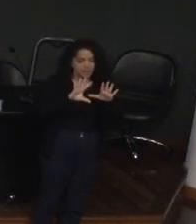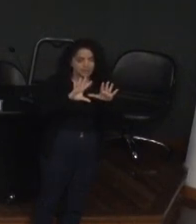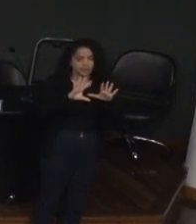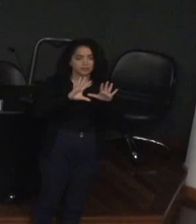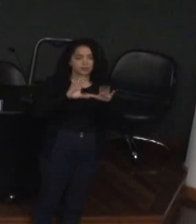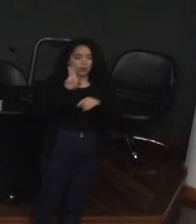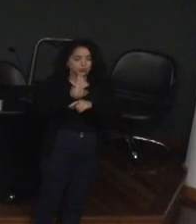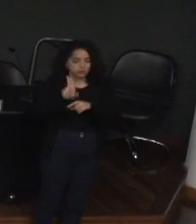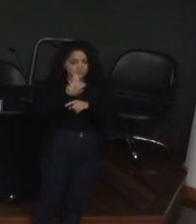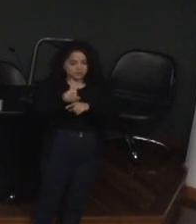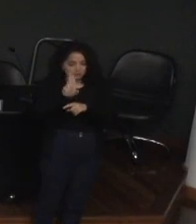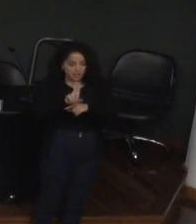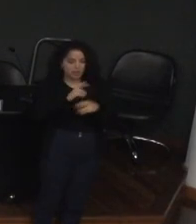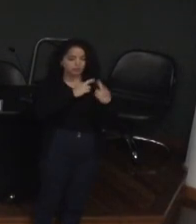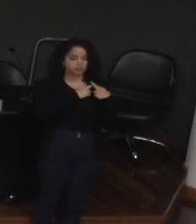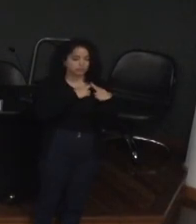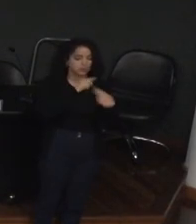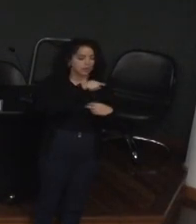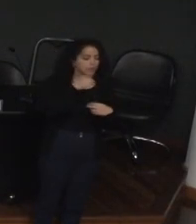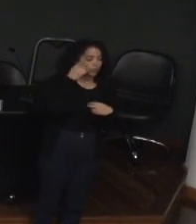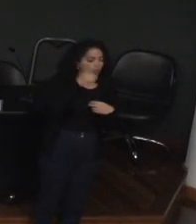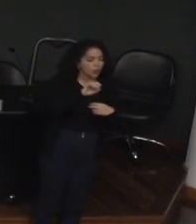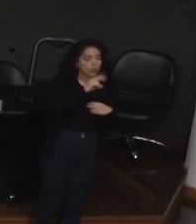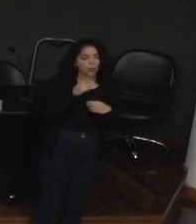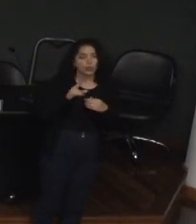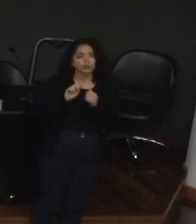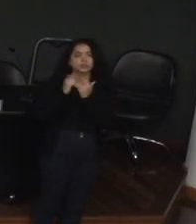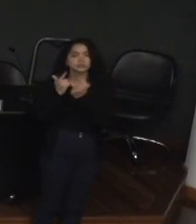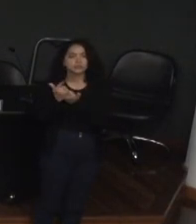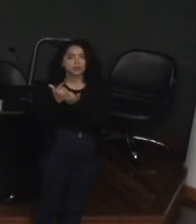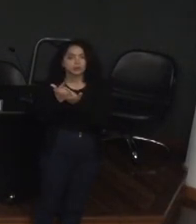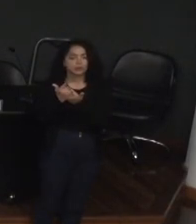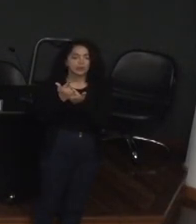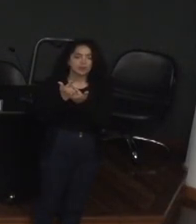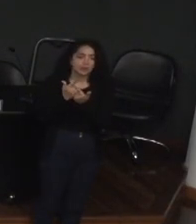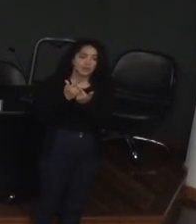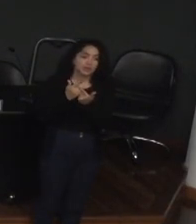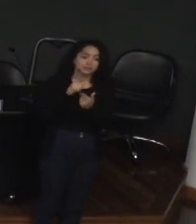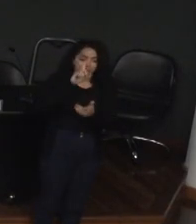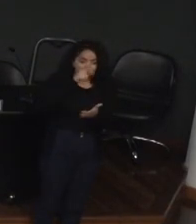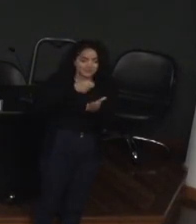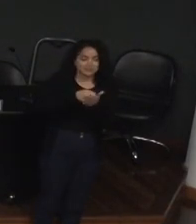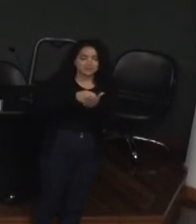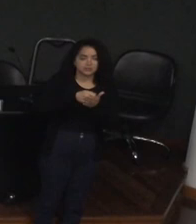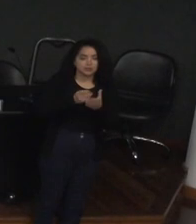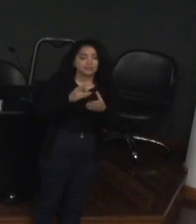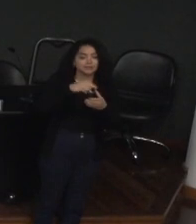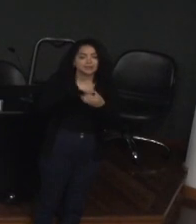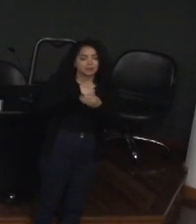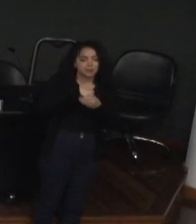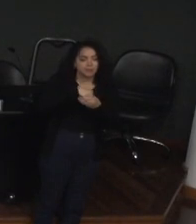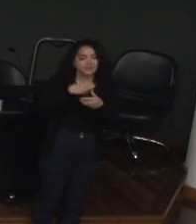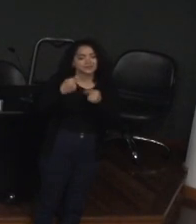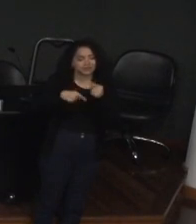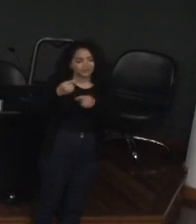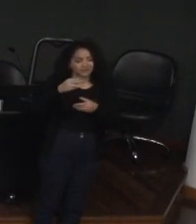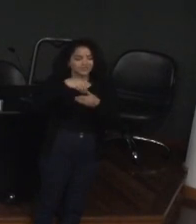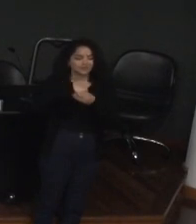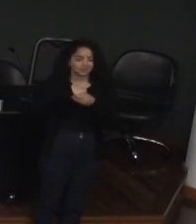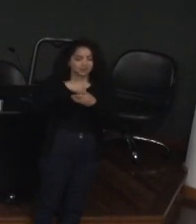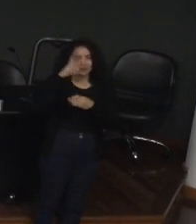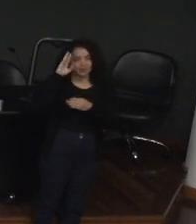vez utilizado, a responsabilidade é do deputado ou da Assembleia? Então, é isso que a gente precisa definir internamente. Mas daí uma política interna